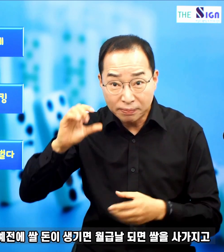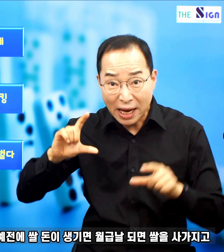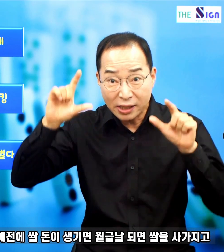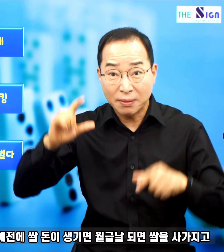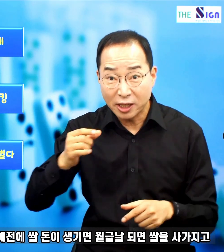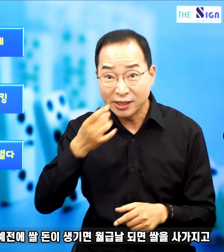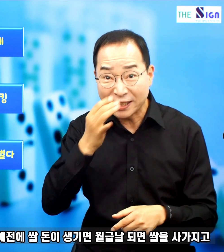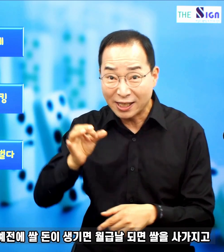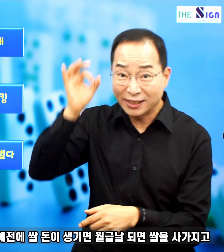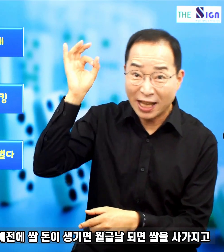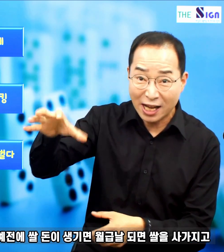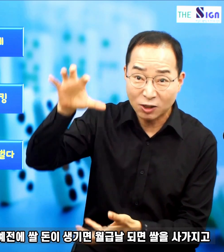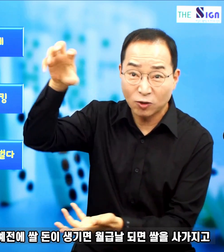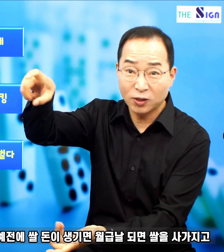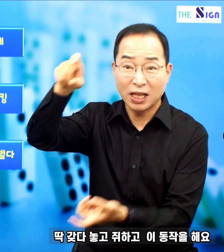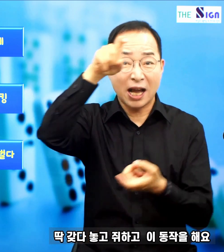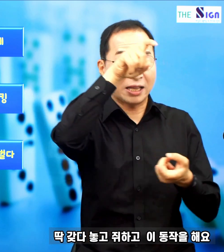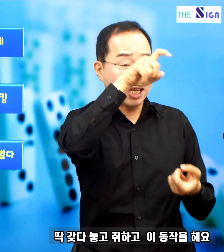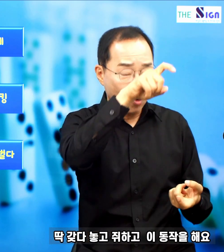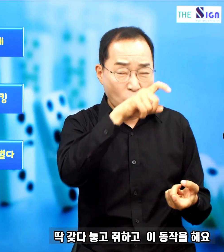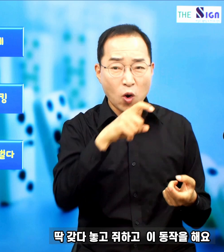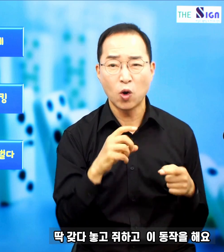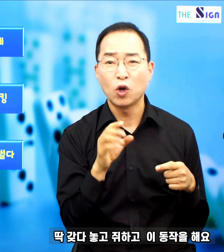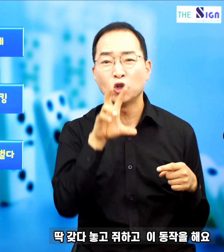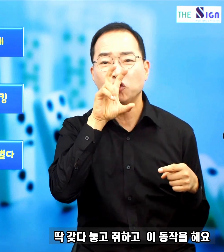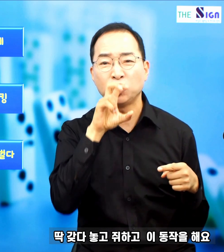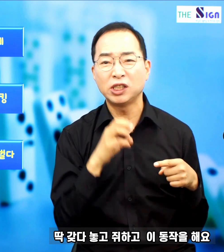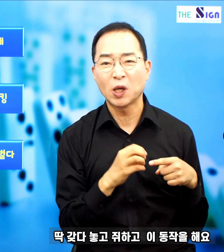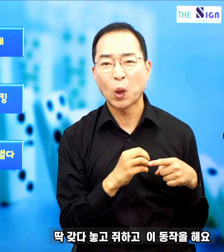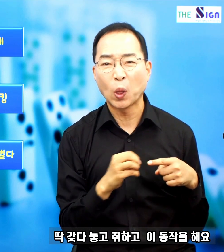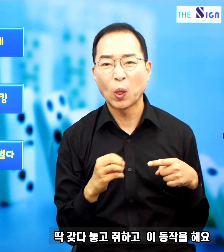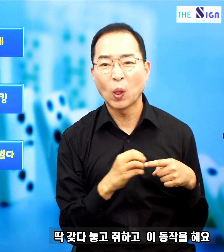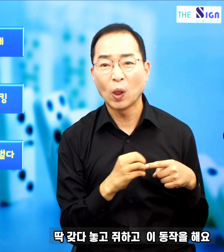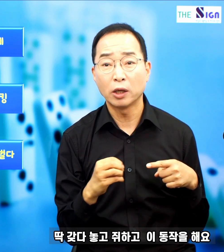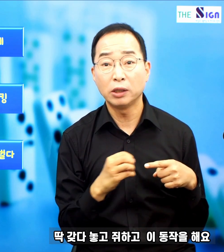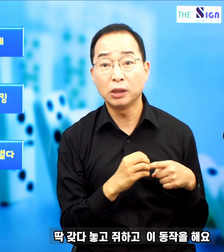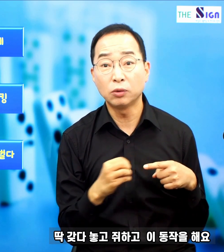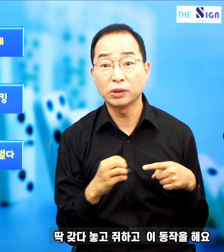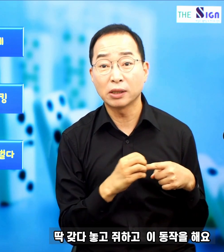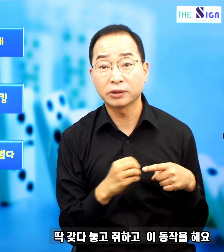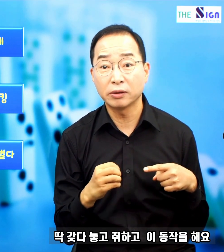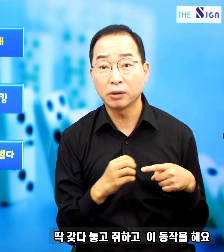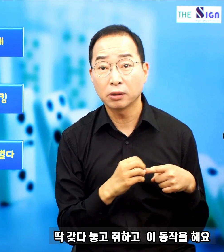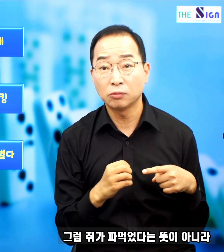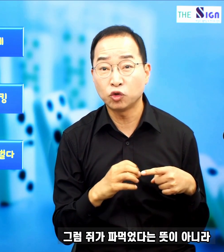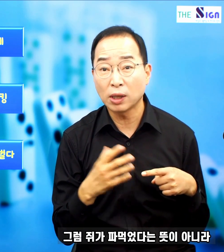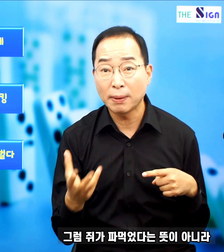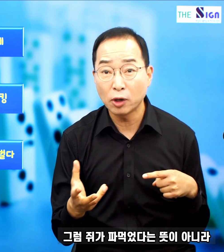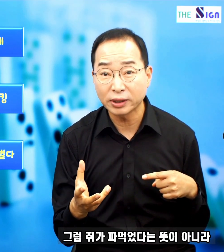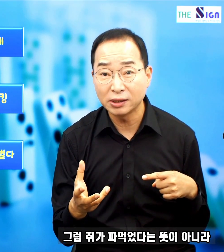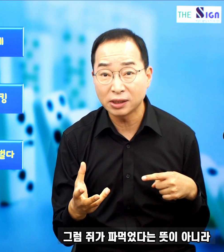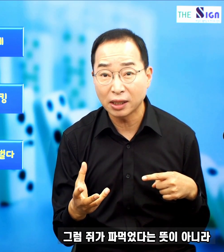월급날 되면은 쌀을 사가지고 딱 갖다 놓고 쥐 이동작을 써요. 그럼 쥐가 파먹었다는 뜻이 아니라